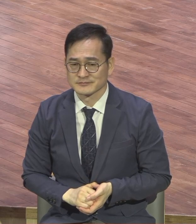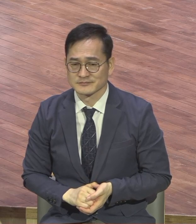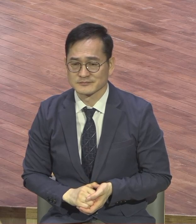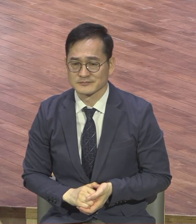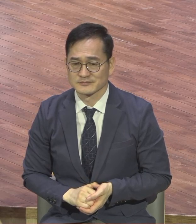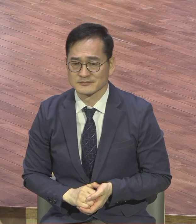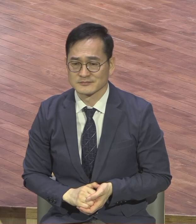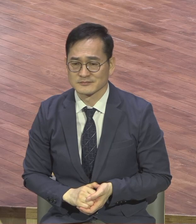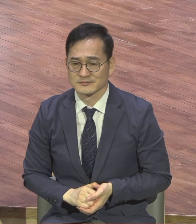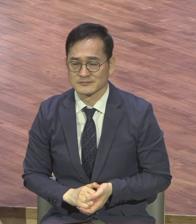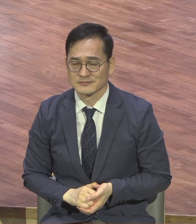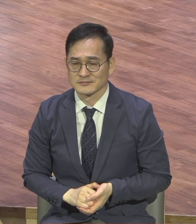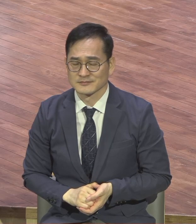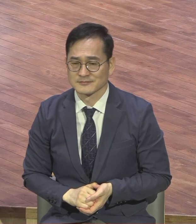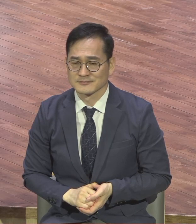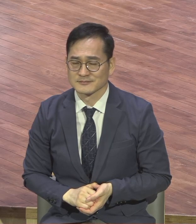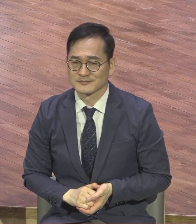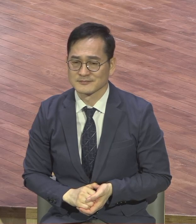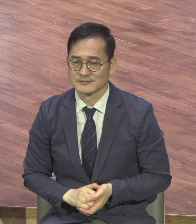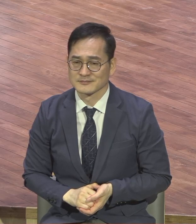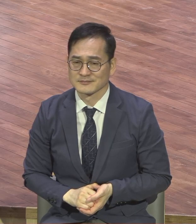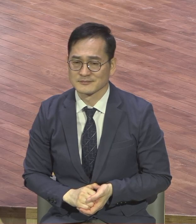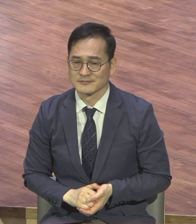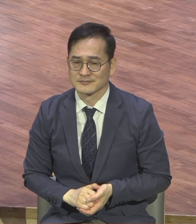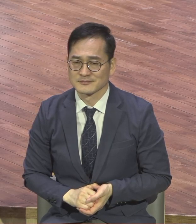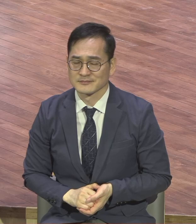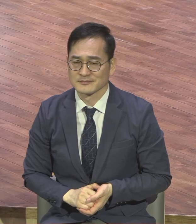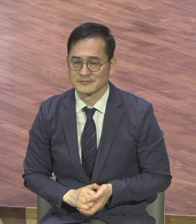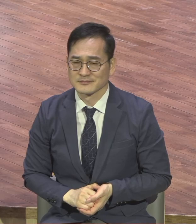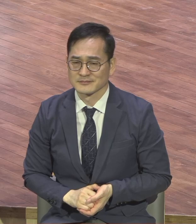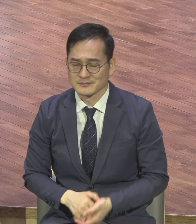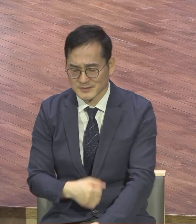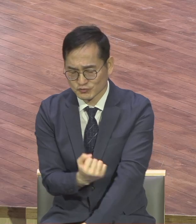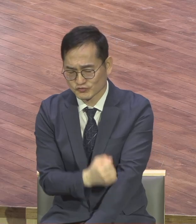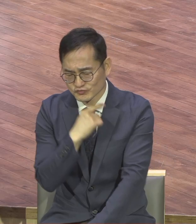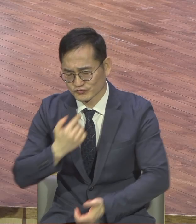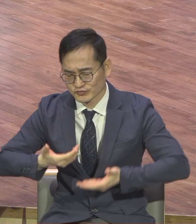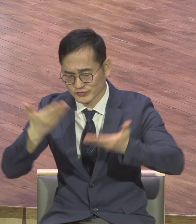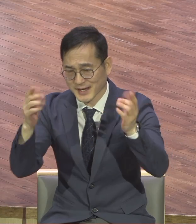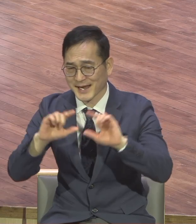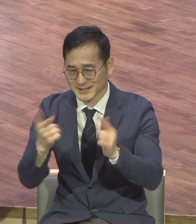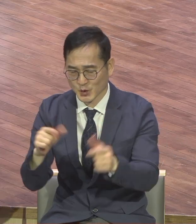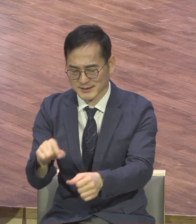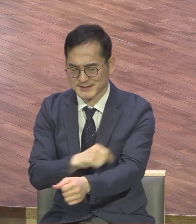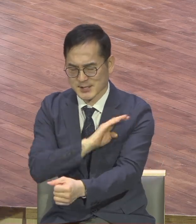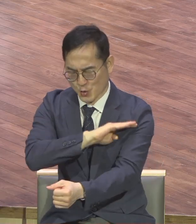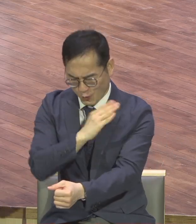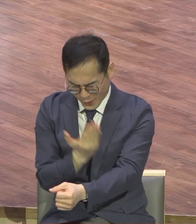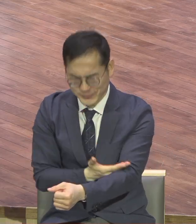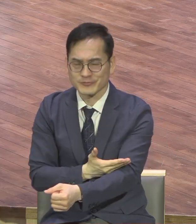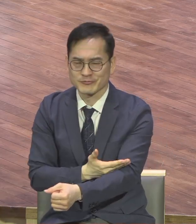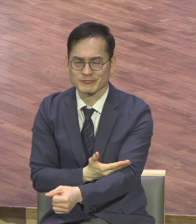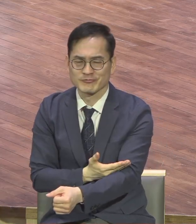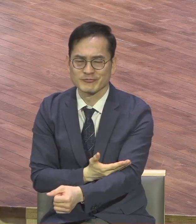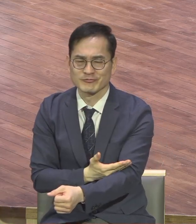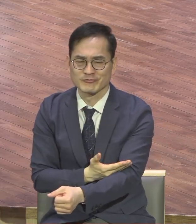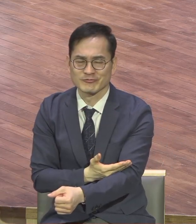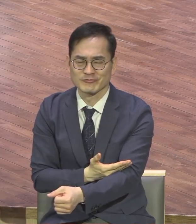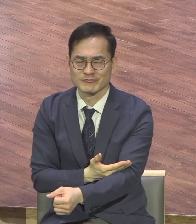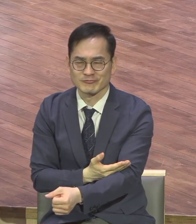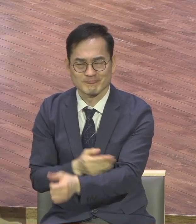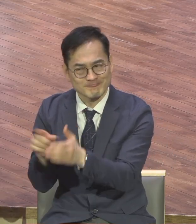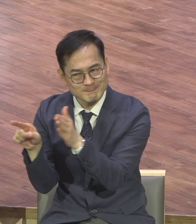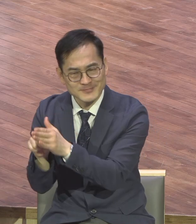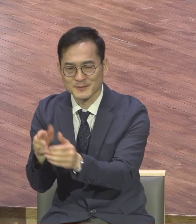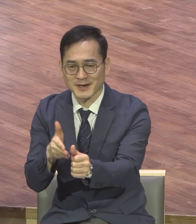말없이 헌신하는 모든 것들이 그것이 희생이 아니에요. 특권이 좀 있어 믿으시기 바랍니다. 하나님이 하실 건 내가